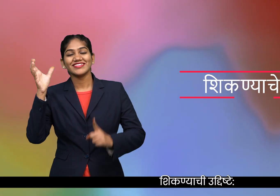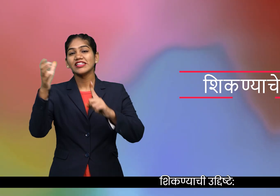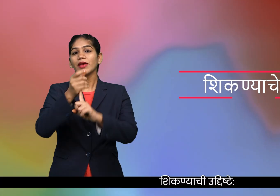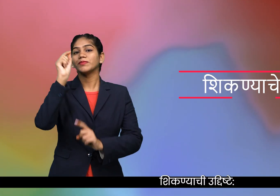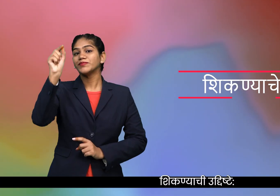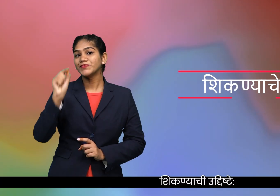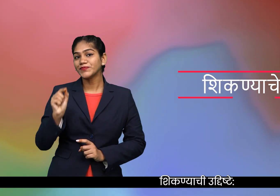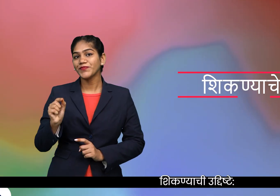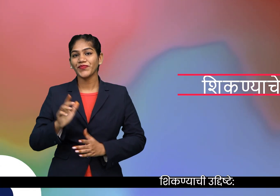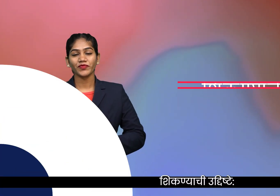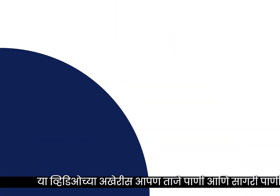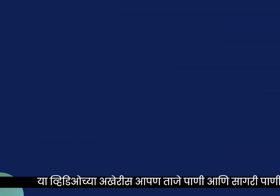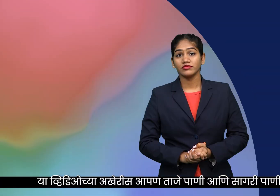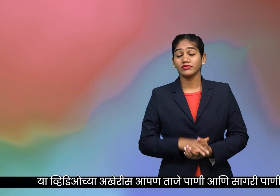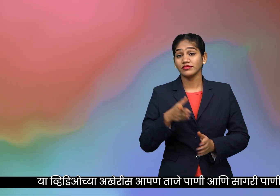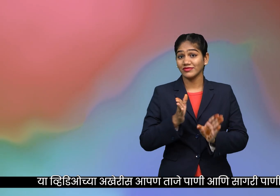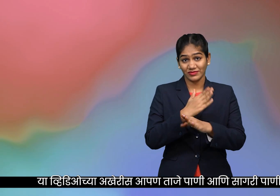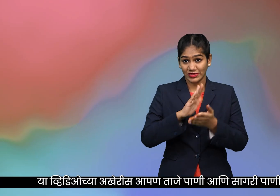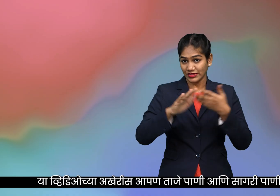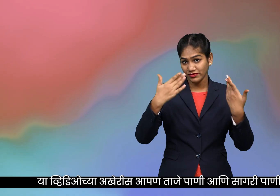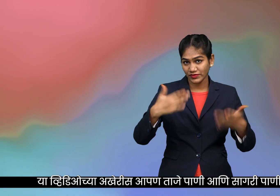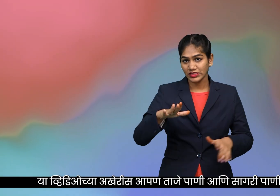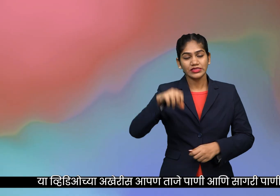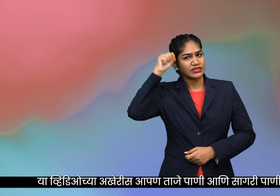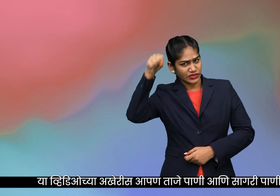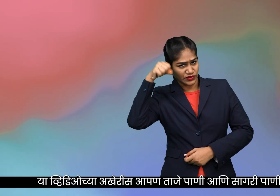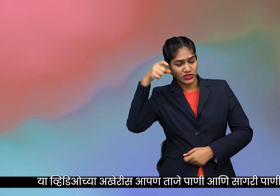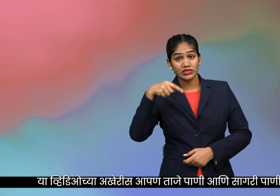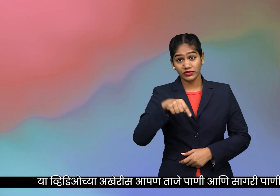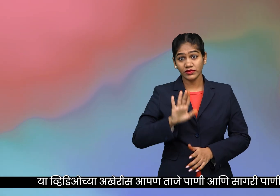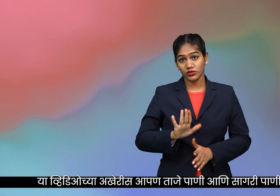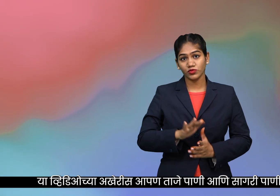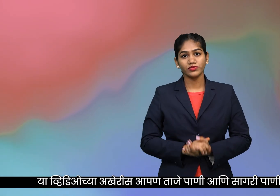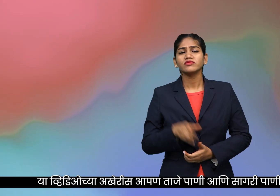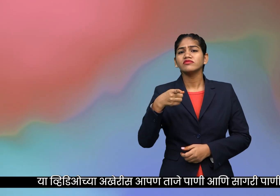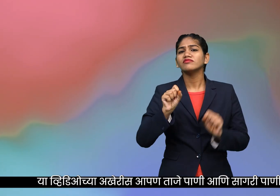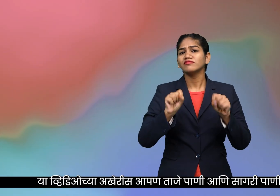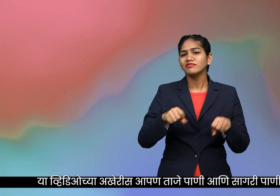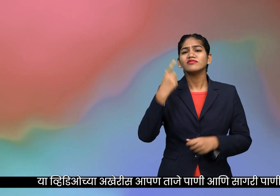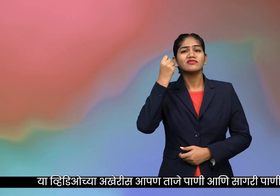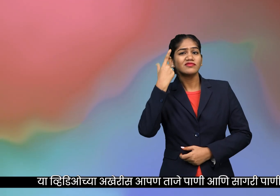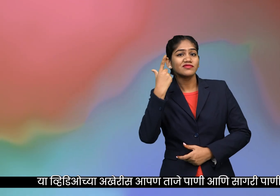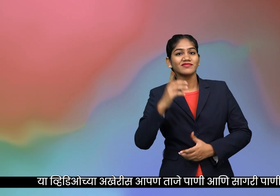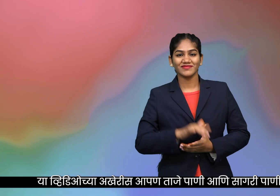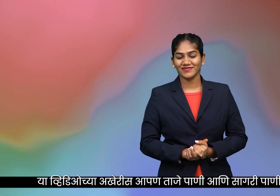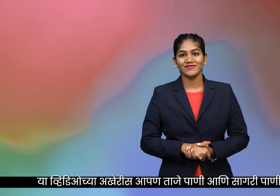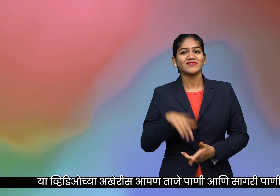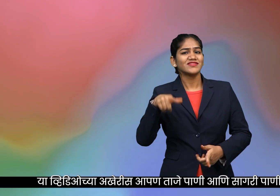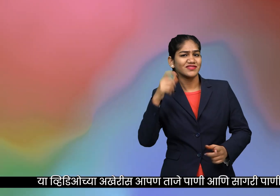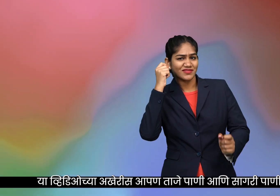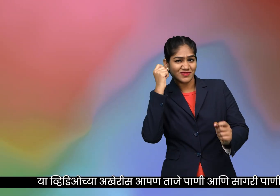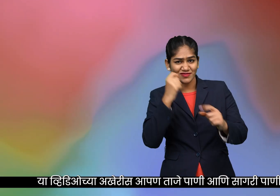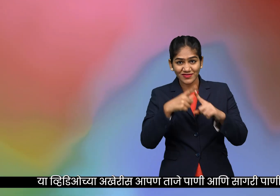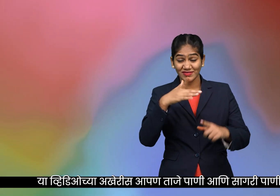शिकण्याची उद्दिष्टे. या व्हिडिओच्या अखेरीस आपण ताजे पाणी आणि